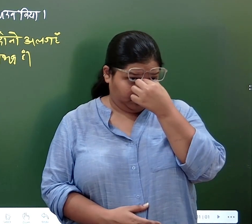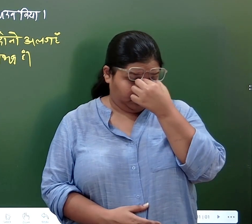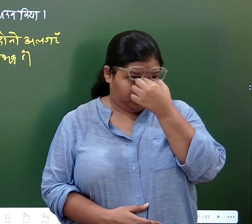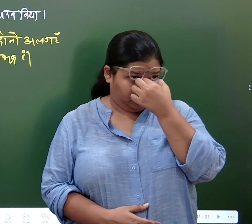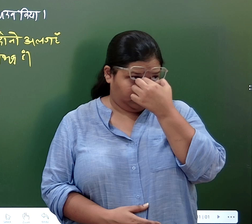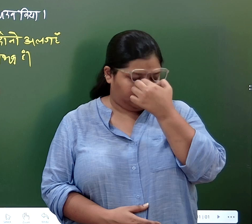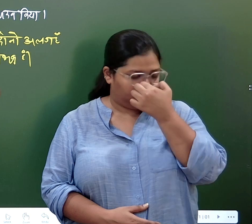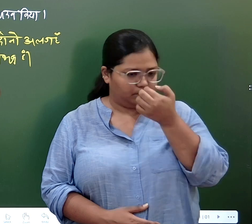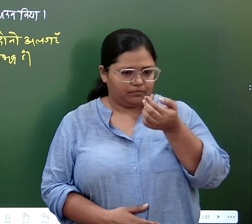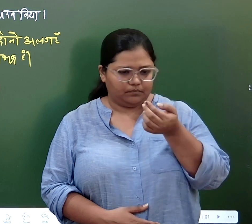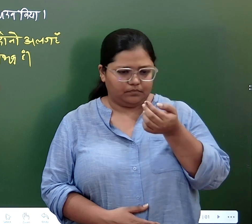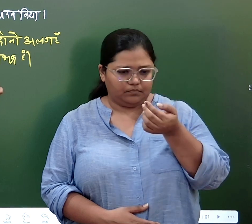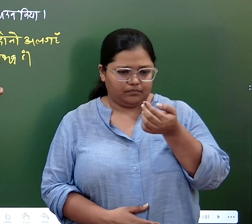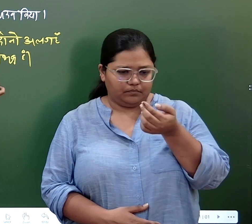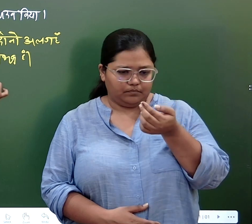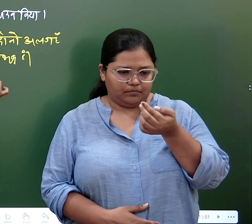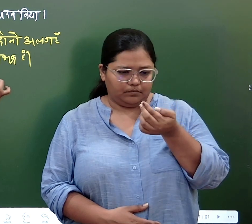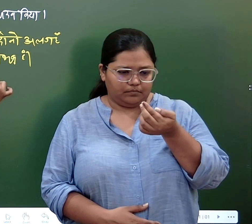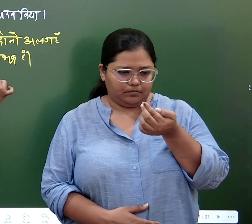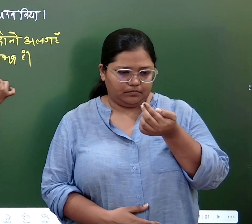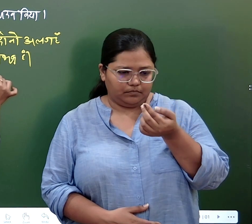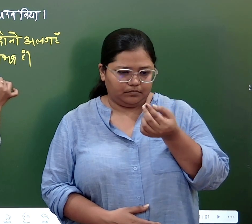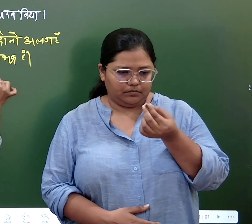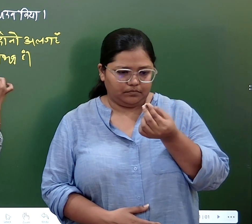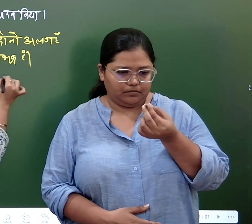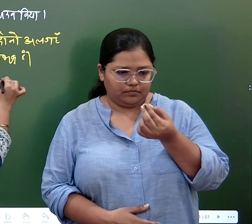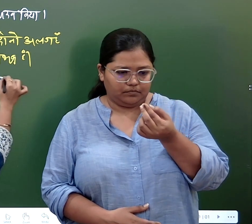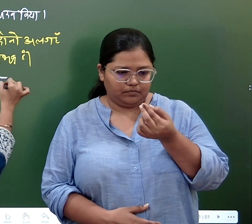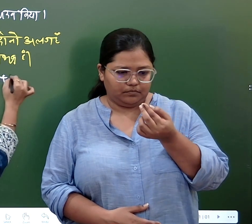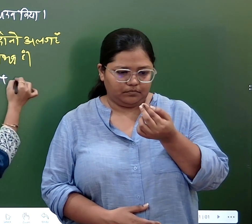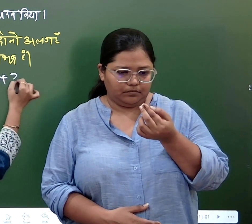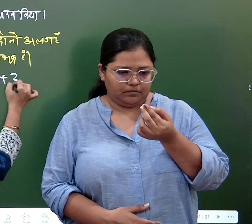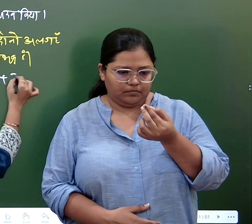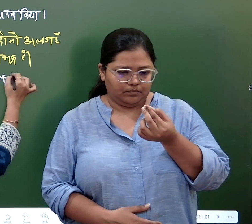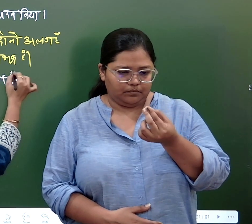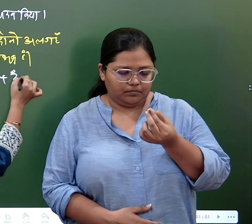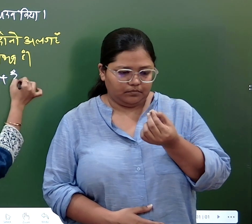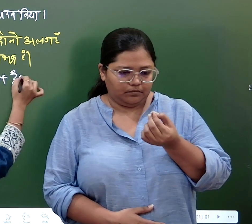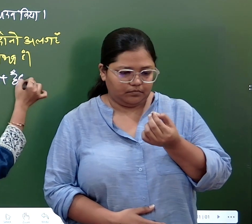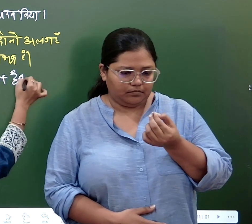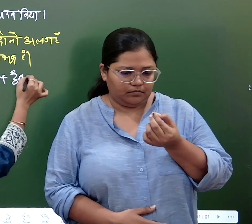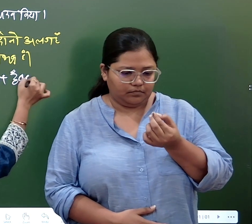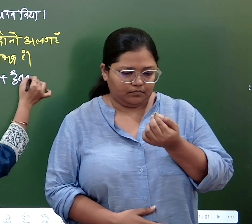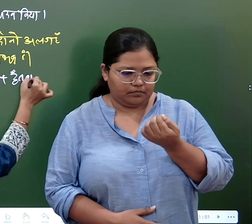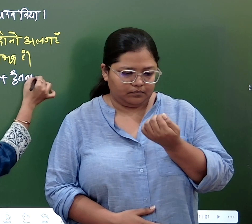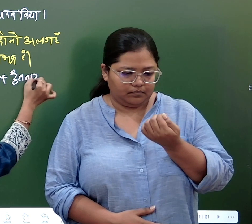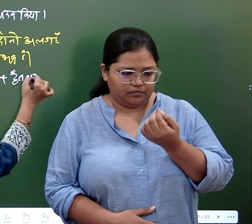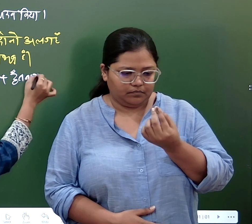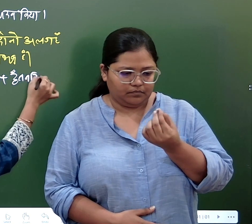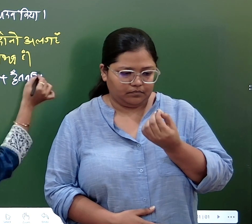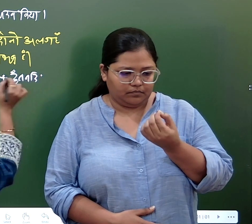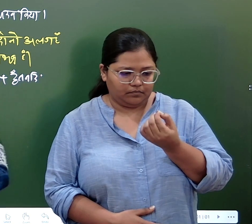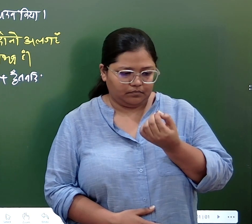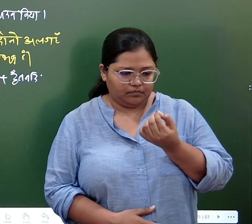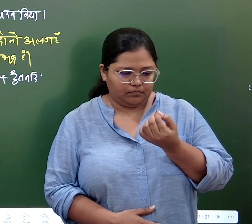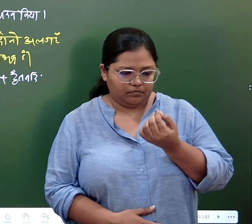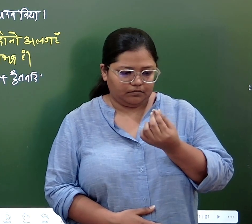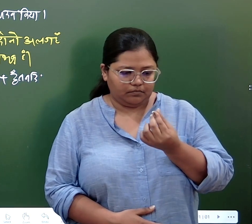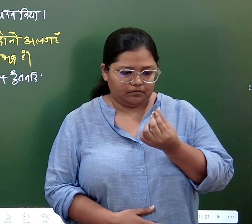जिसमें अद्वैत भी हो, अद्वैतवाद भी हो और द्वैतवाद भी हो, उसको क्या बोलते